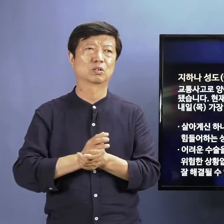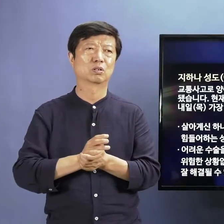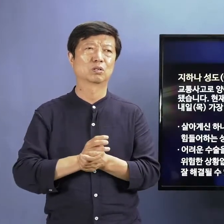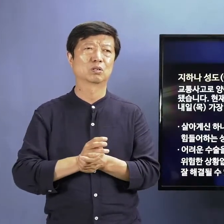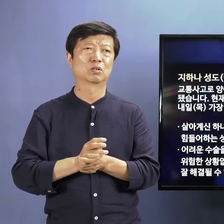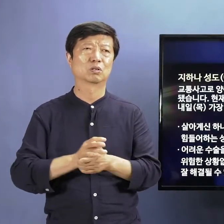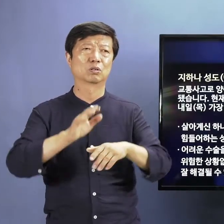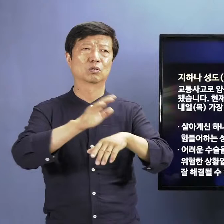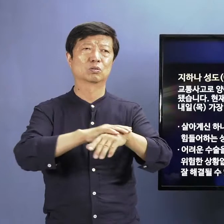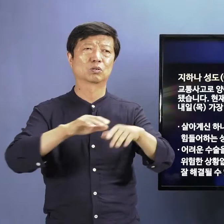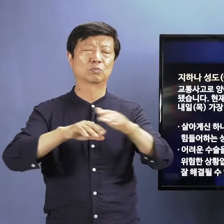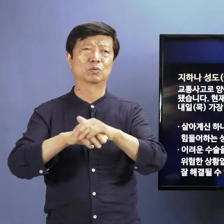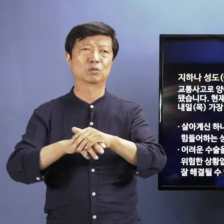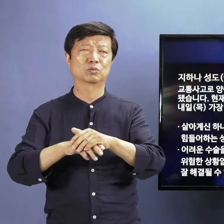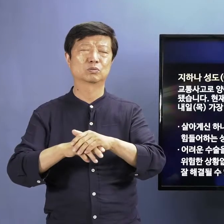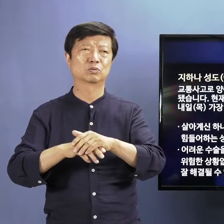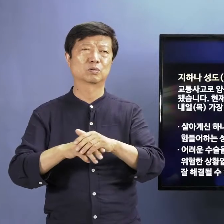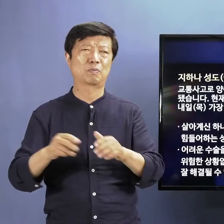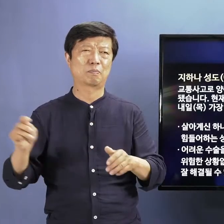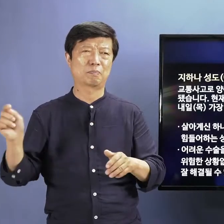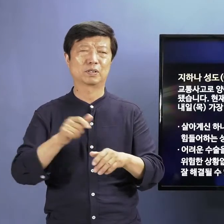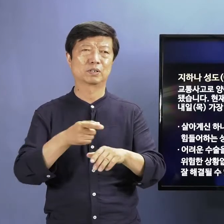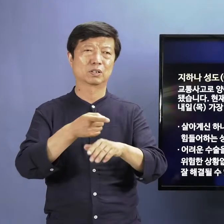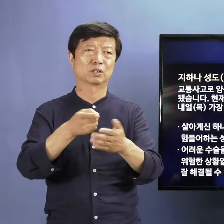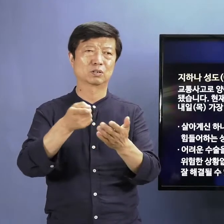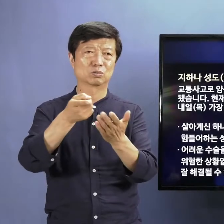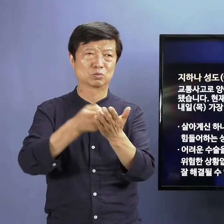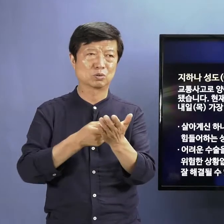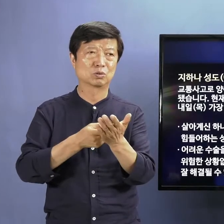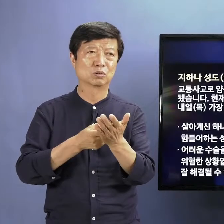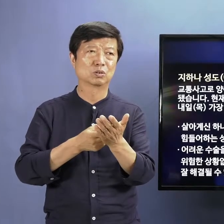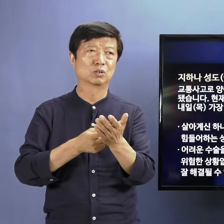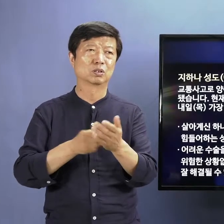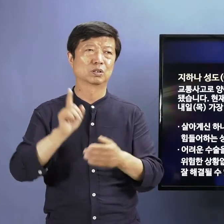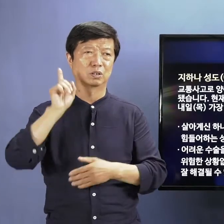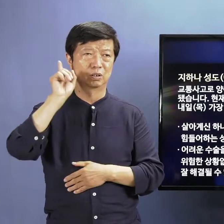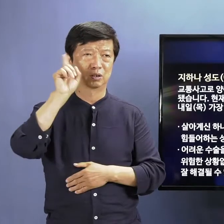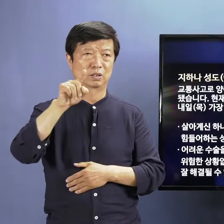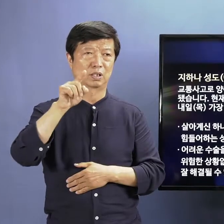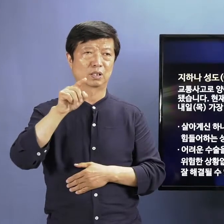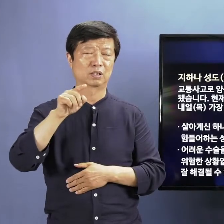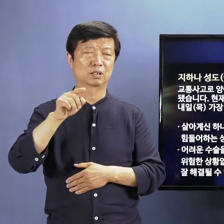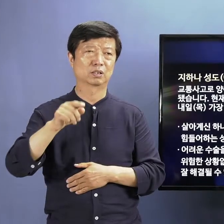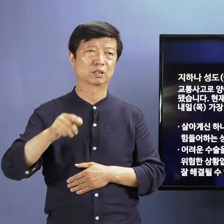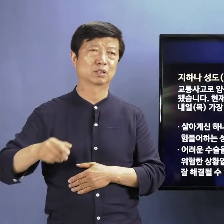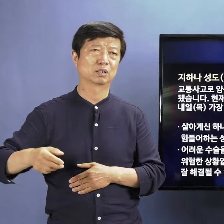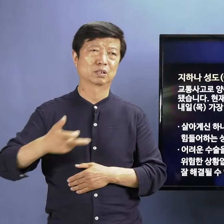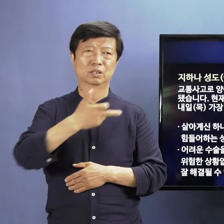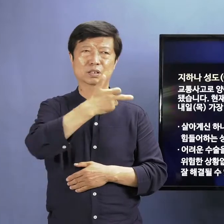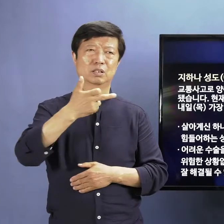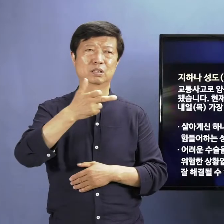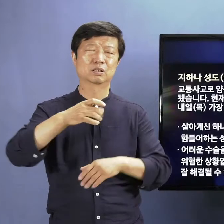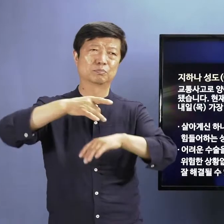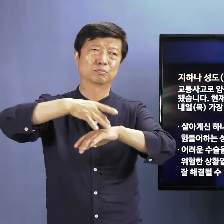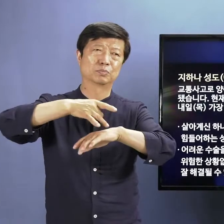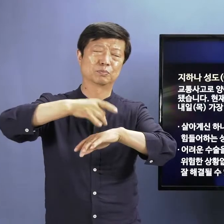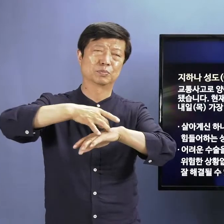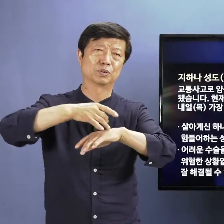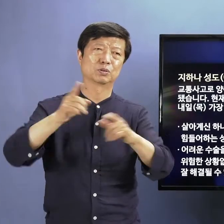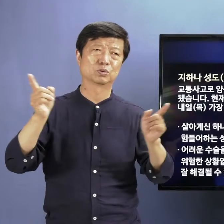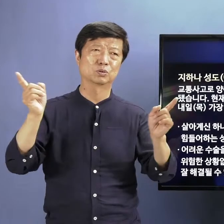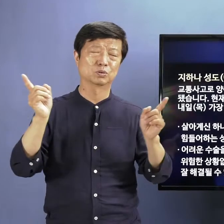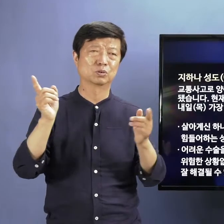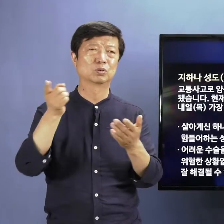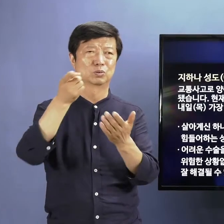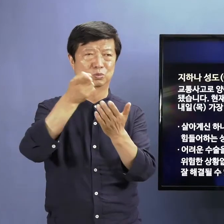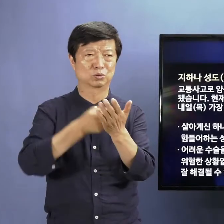손목은 수술을 급하게 했고 내일 가장 큰 대퇴부 부분 수술하는데 정말 기도가 필요합니다. 살아계신 하나님께서 긍휼히